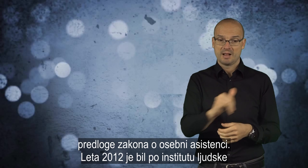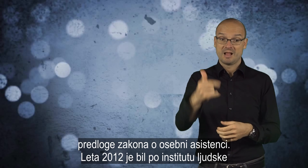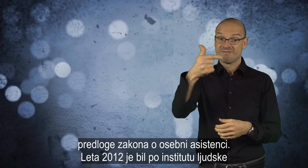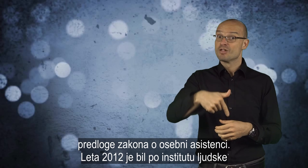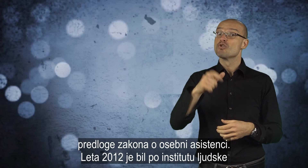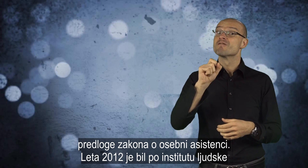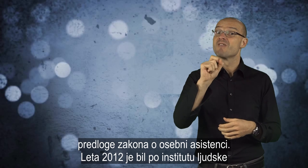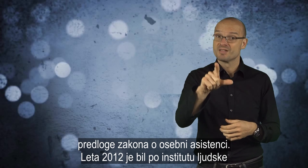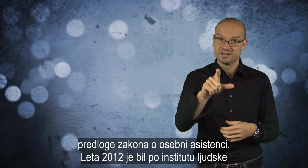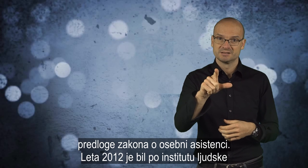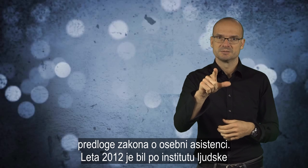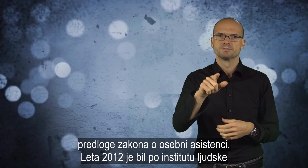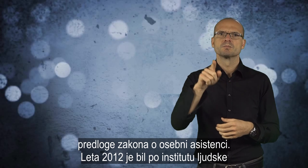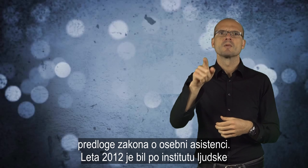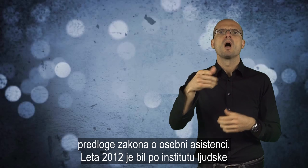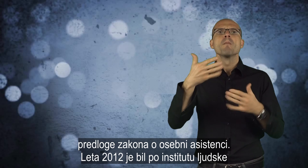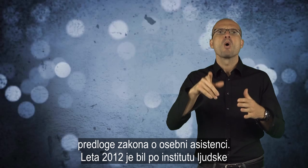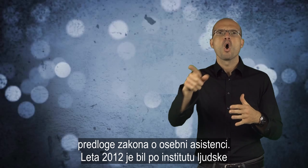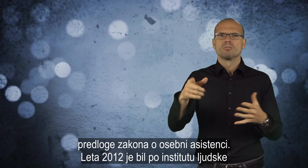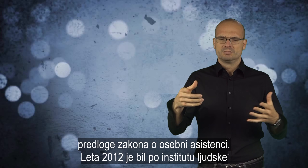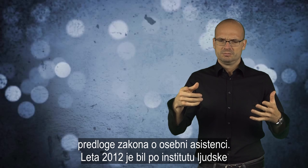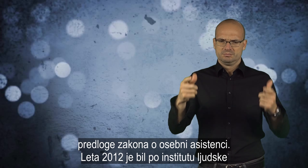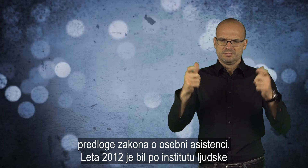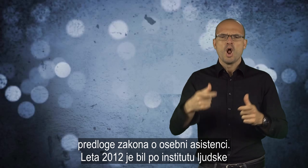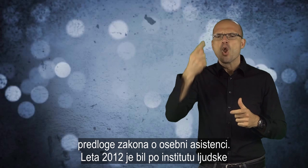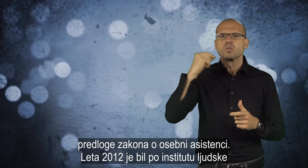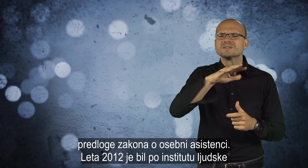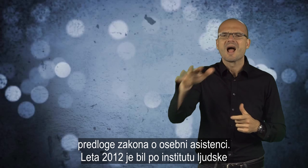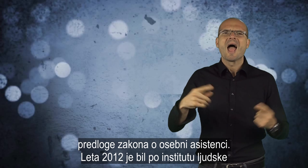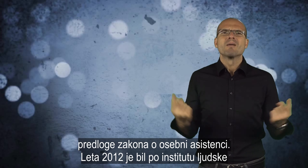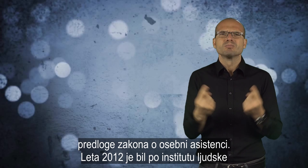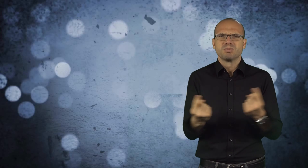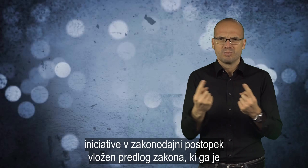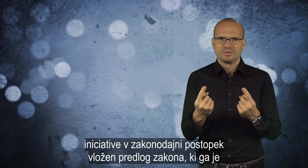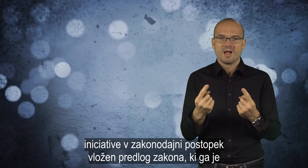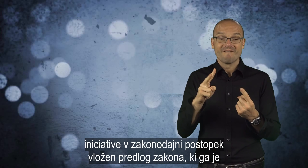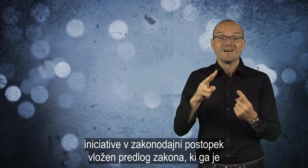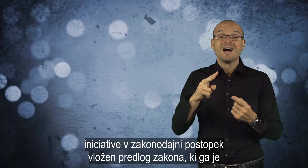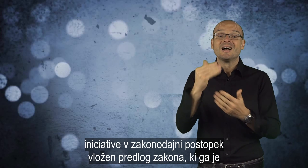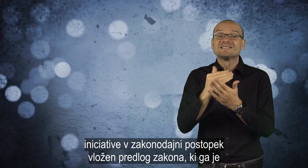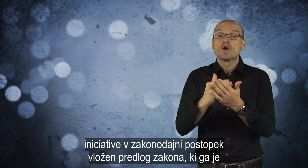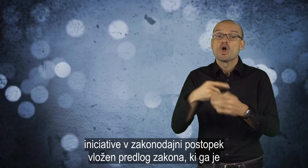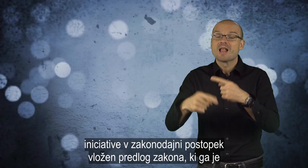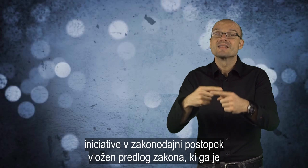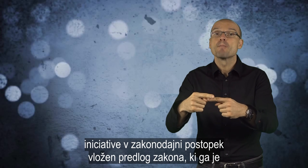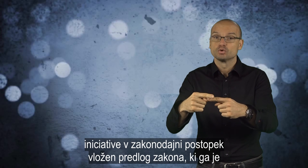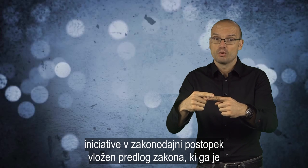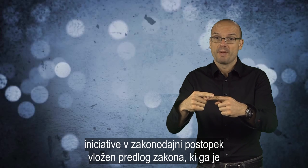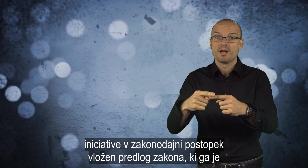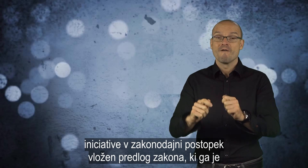Leta 2012 je bil po Institutu ljudske iniciative v zakonodajni postopek vložen predlog